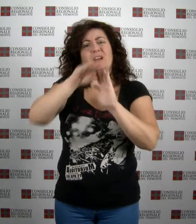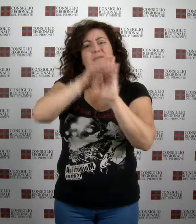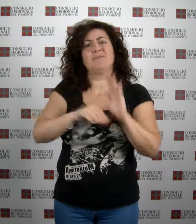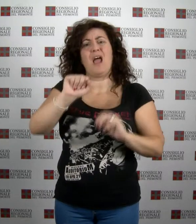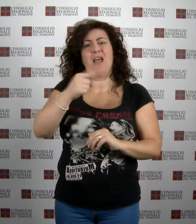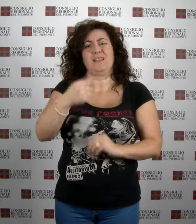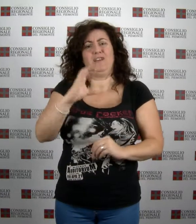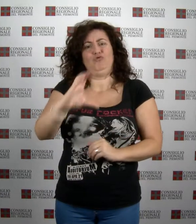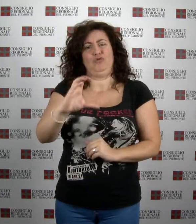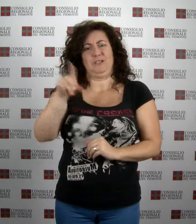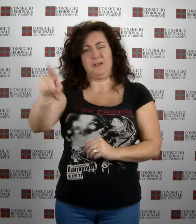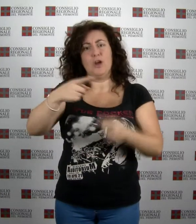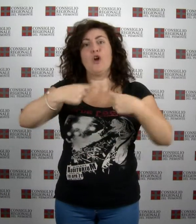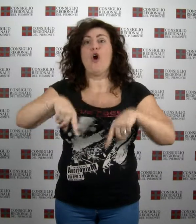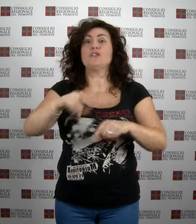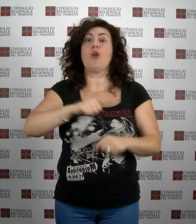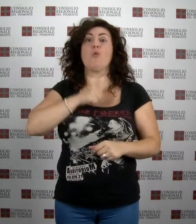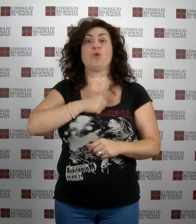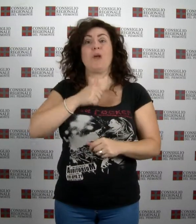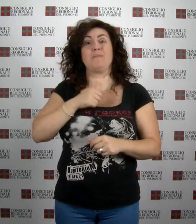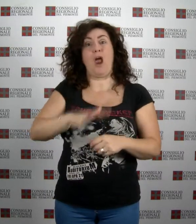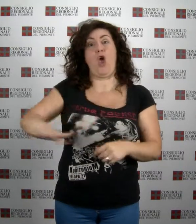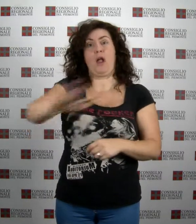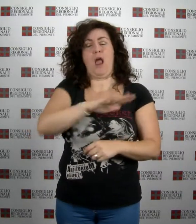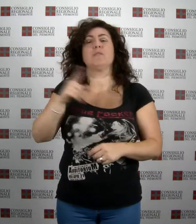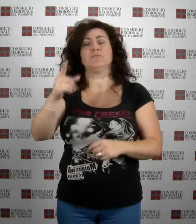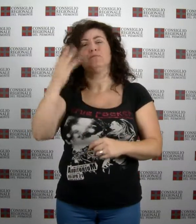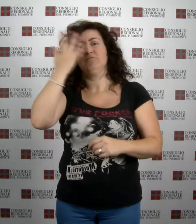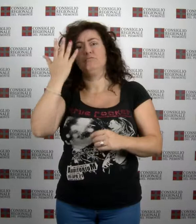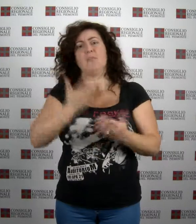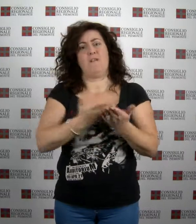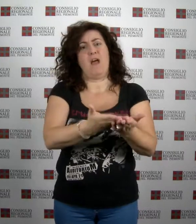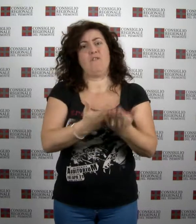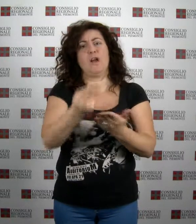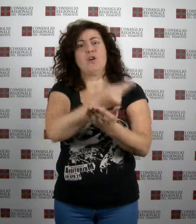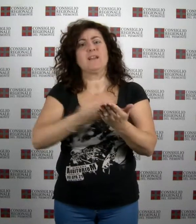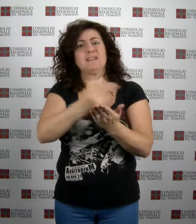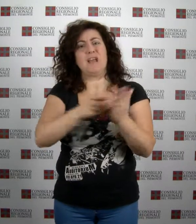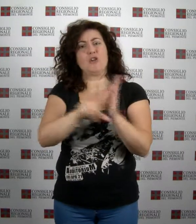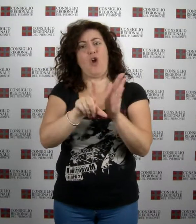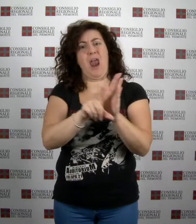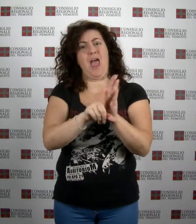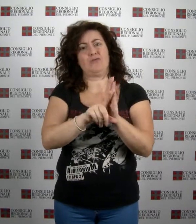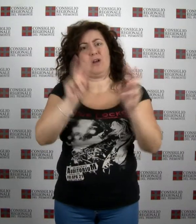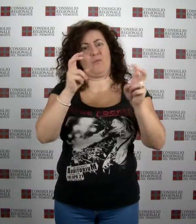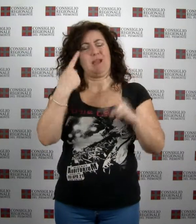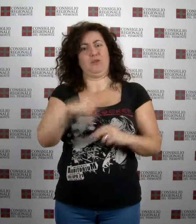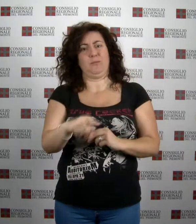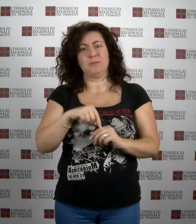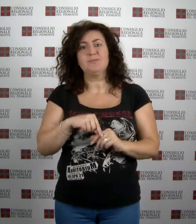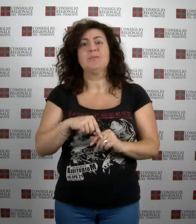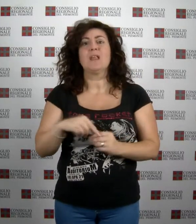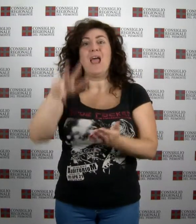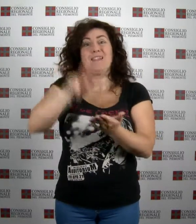Autonomie Locali, presieduto da Bruna Sibille, ha dato parere favorevole al disegno di legge in materia. Alla determinazione finale è